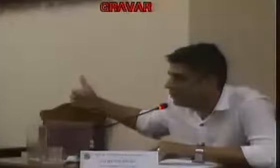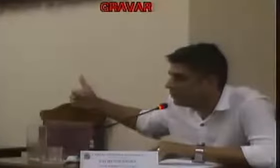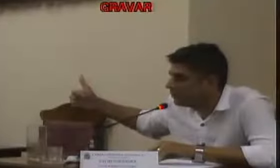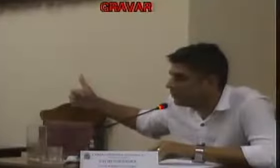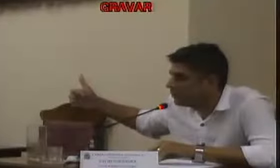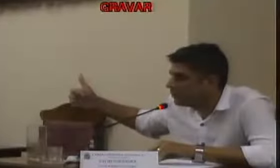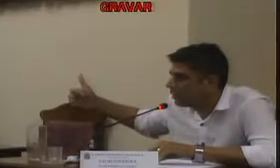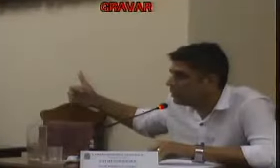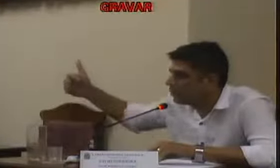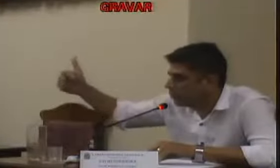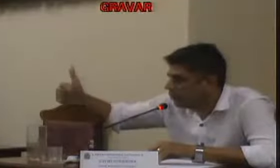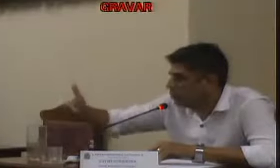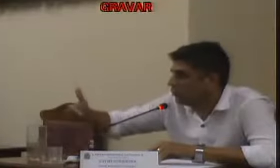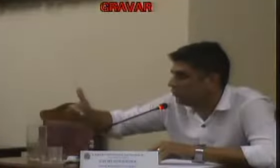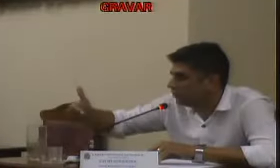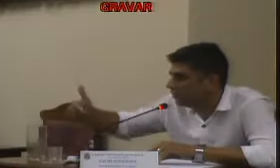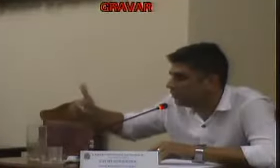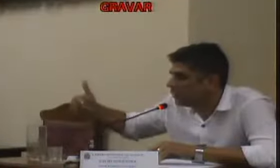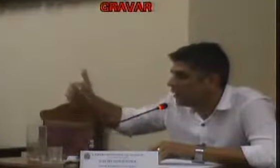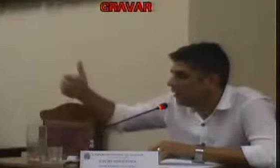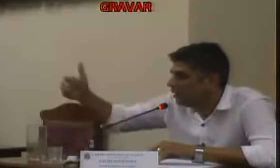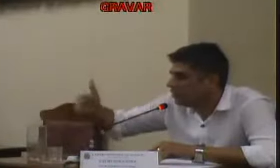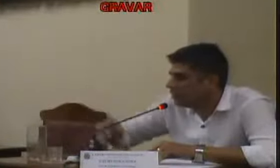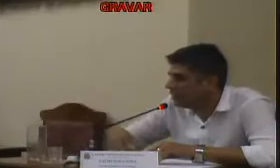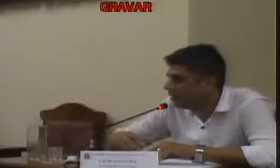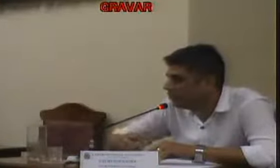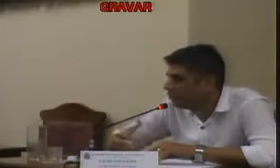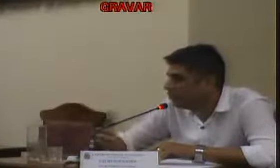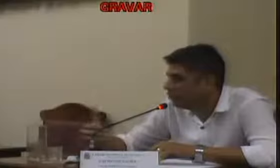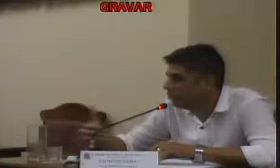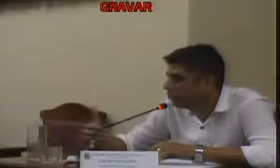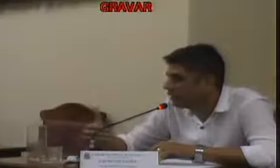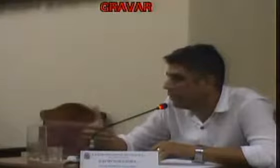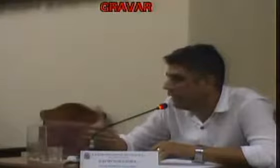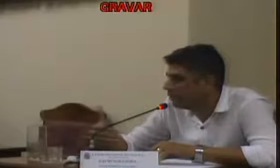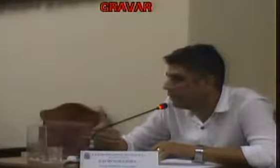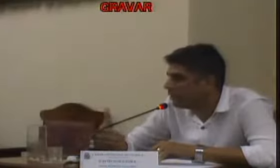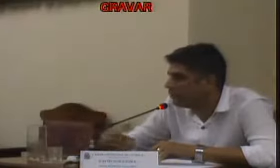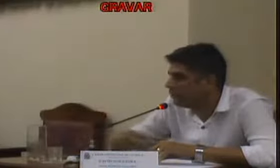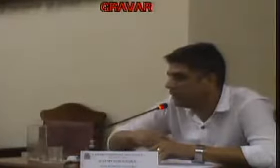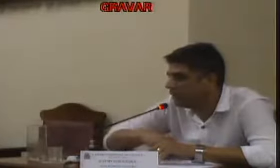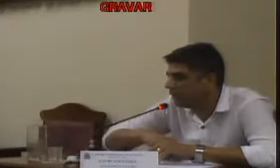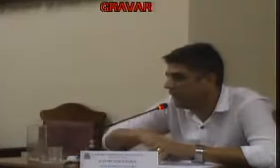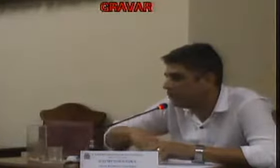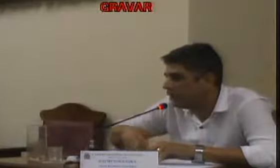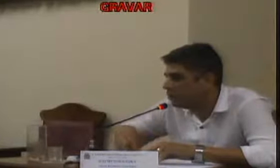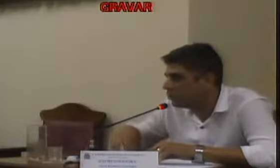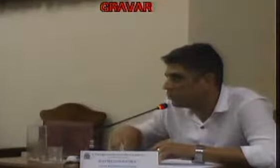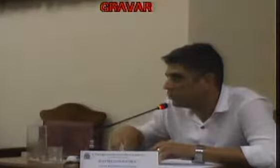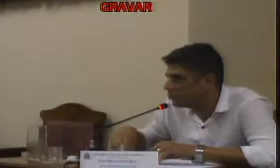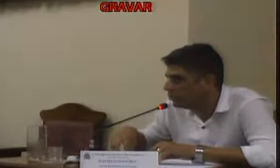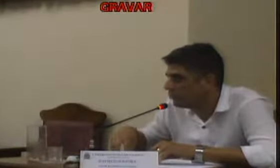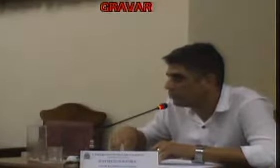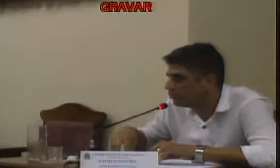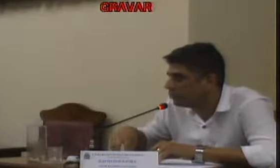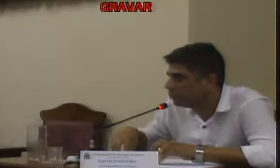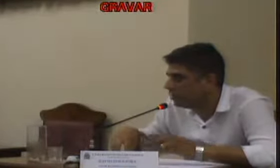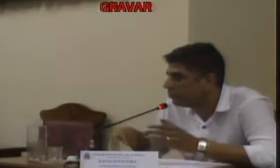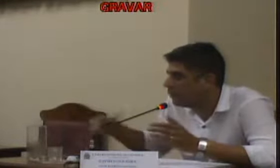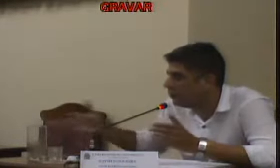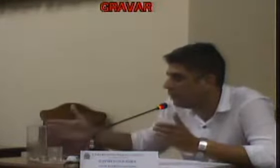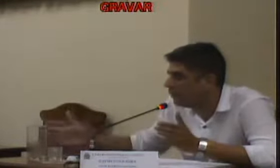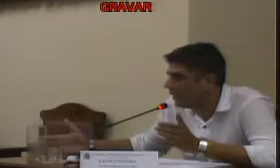ali? Da Coronel João Rufino ali. Eles fizeram um trabalho ali, quebraram a rua Coronel João Rufino